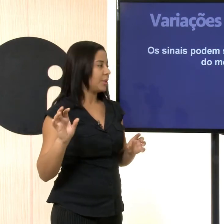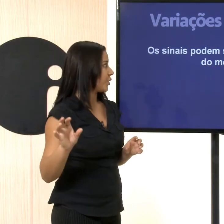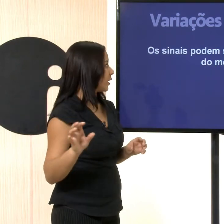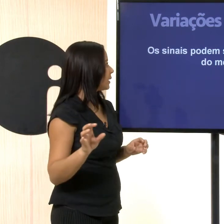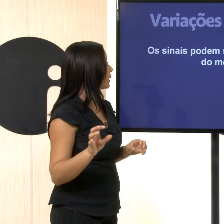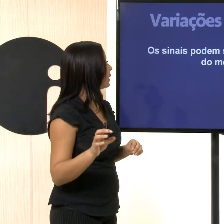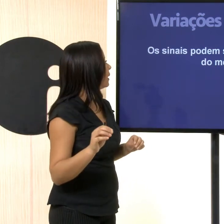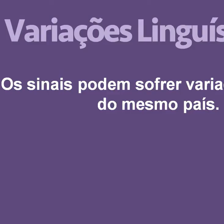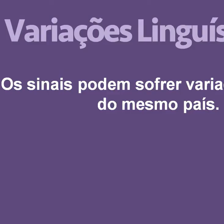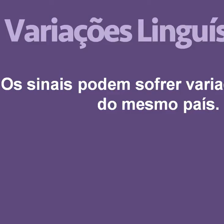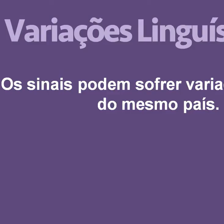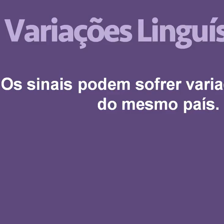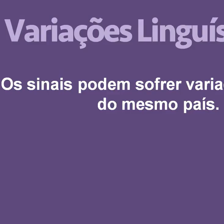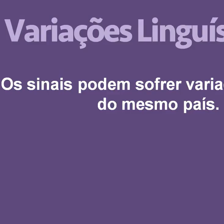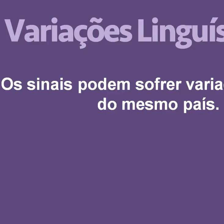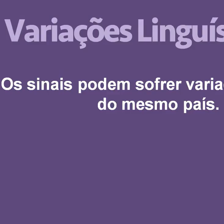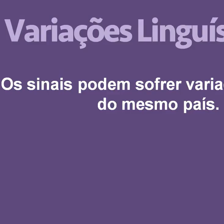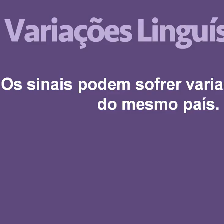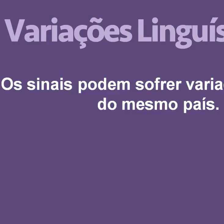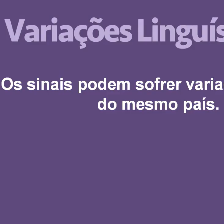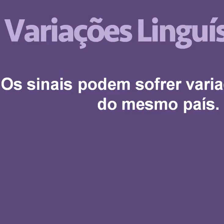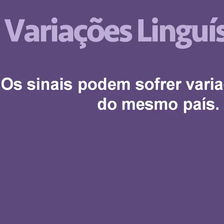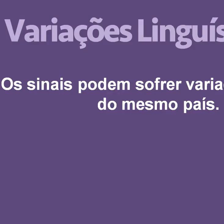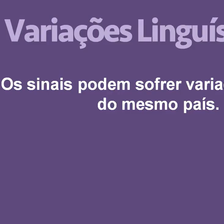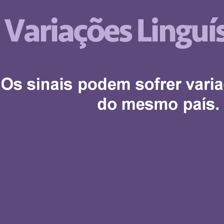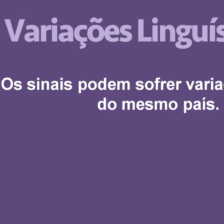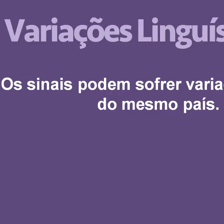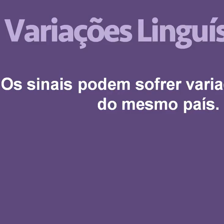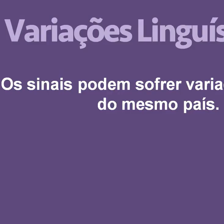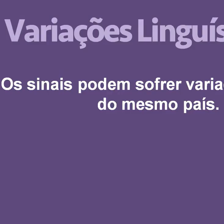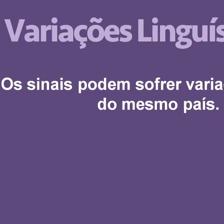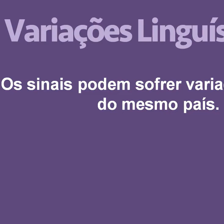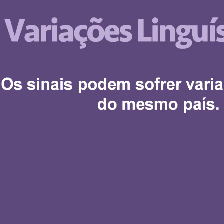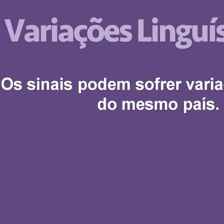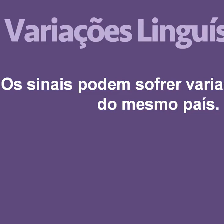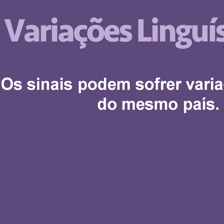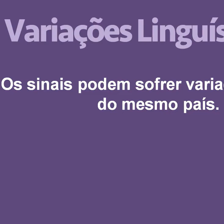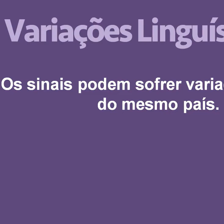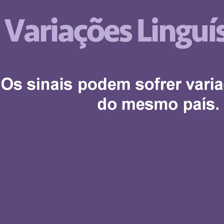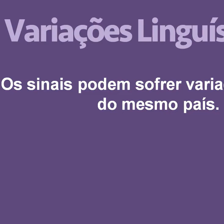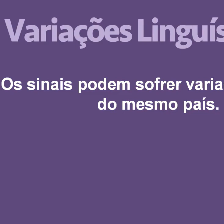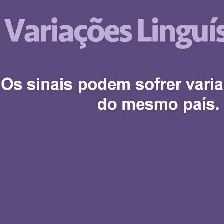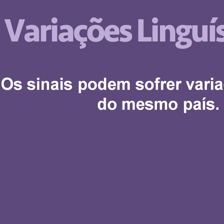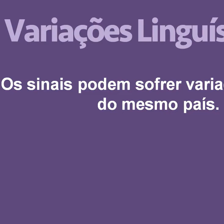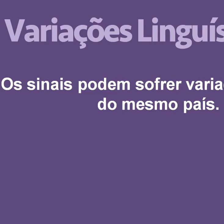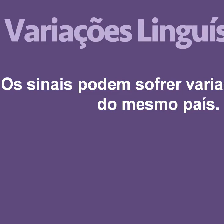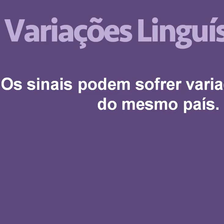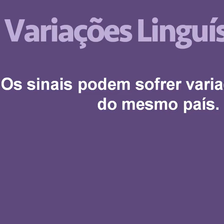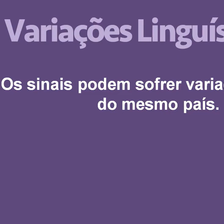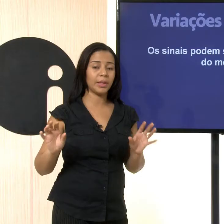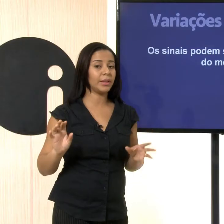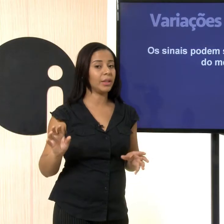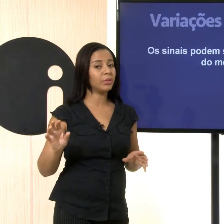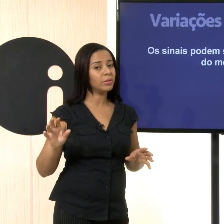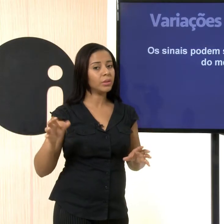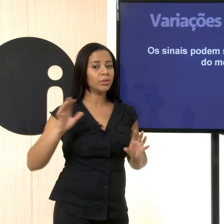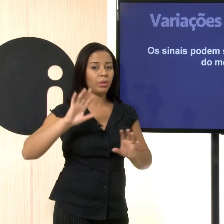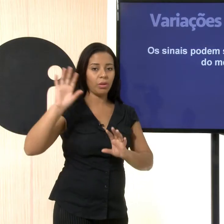linguísticas. No caso, dentro do mesmo país, o sinal ele pode sofrer variações, dependendo do